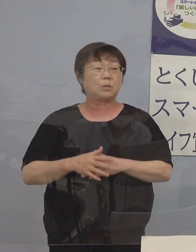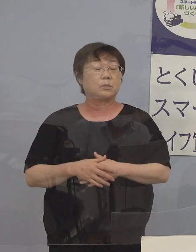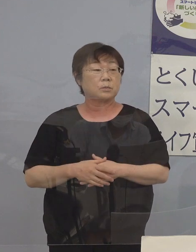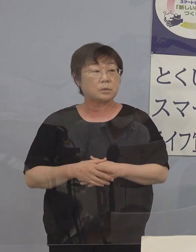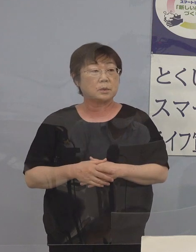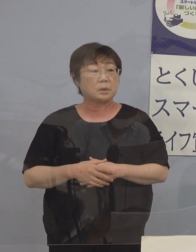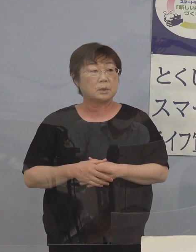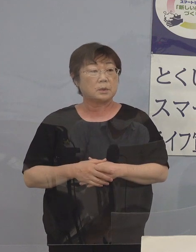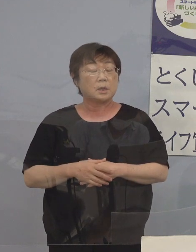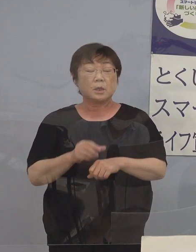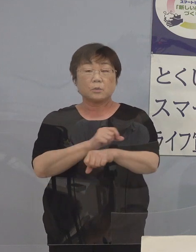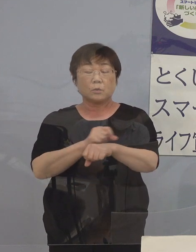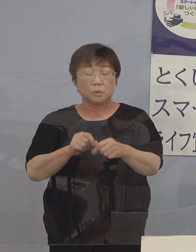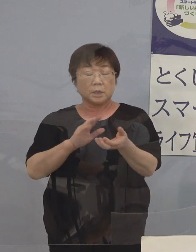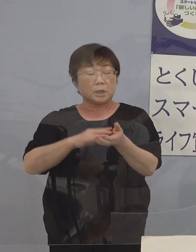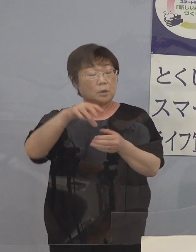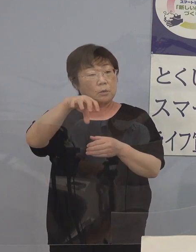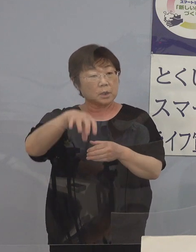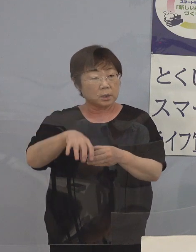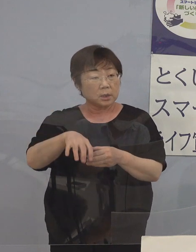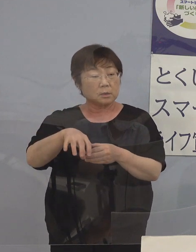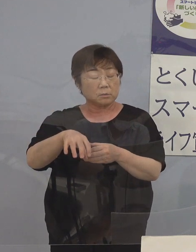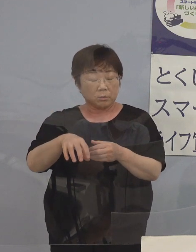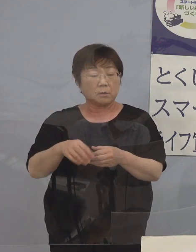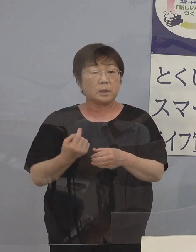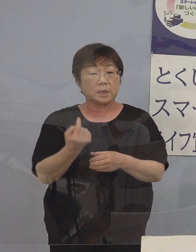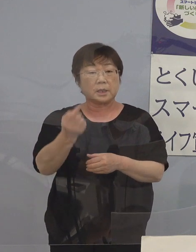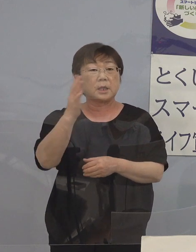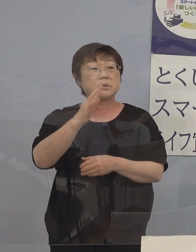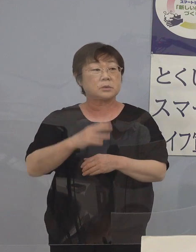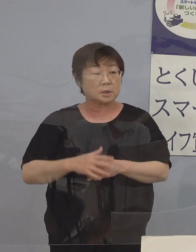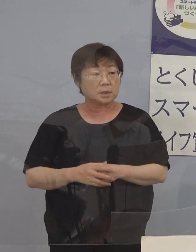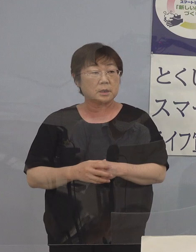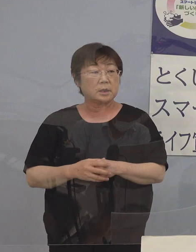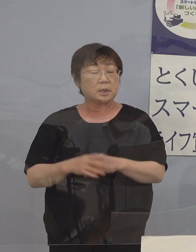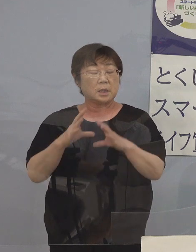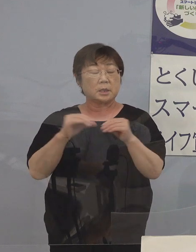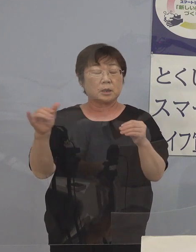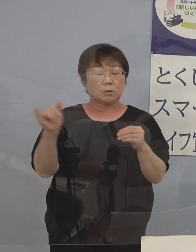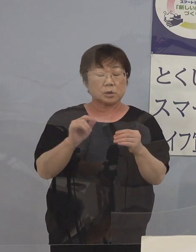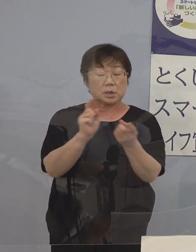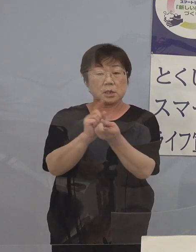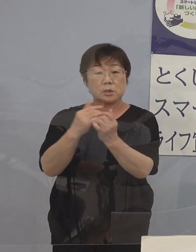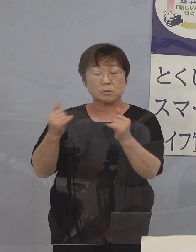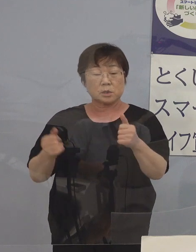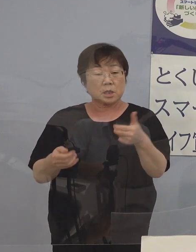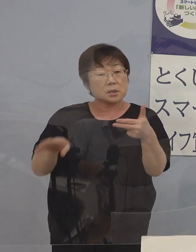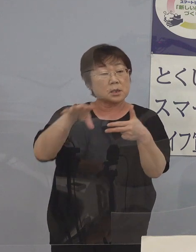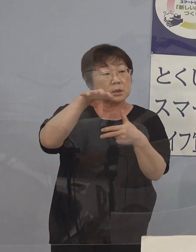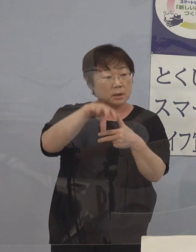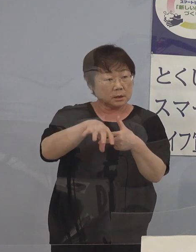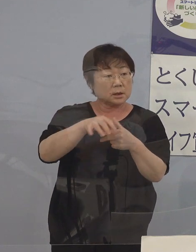受診していない方なんですけれども、はい、これ特に医療機関は受